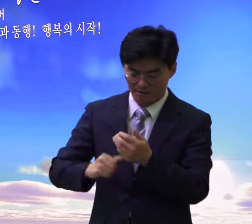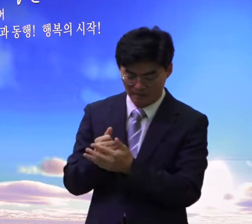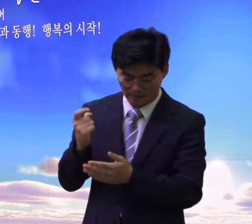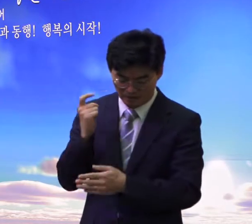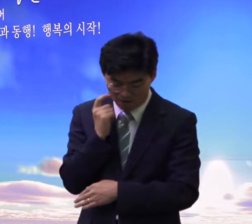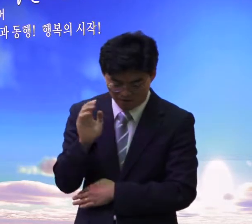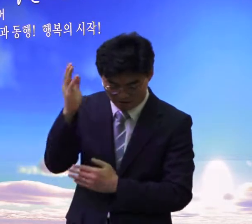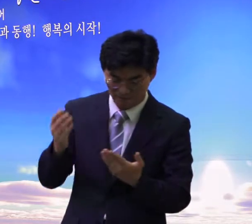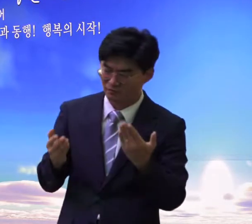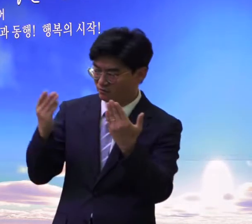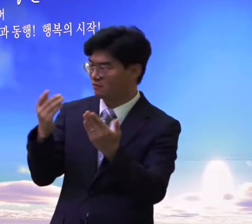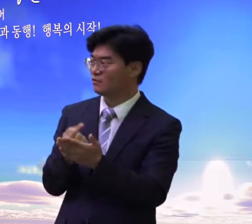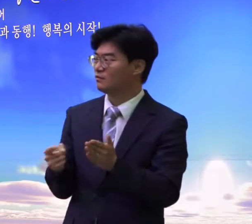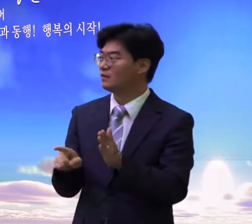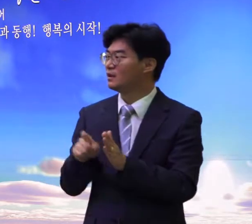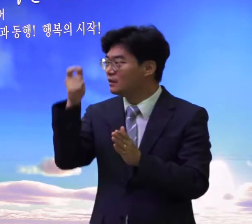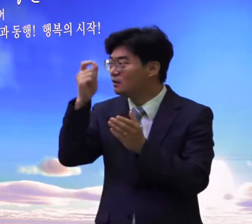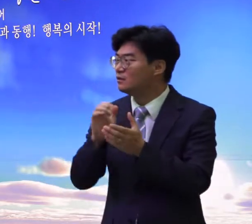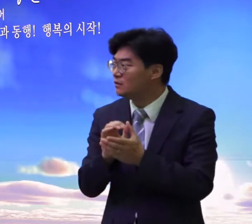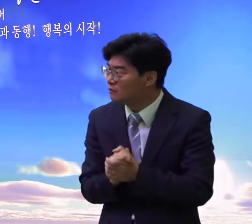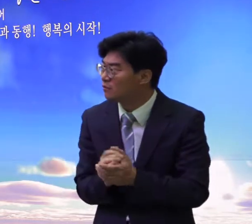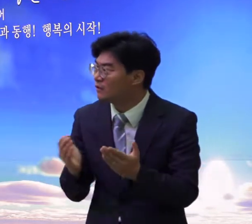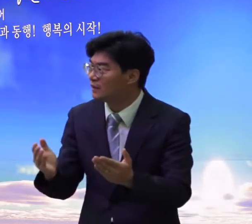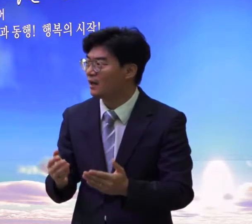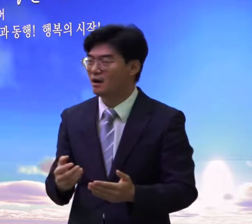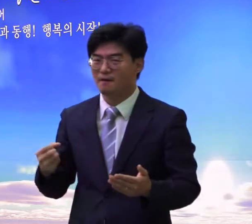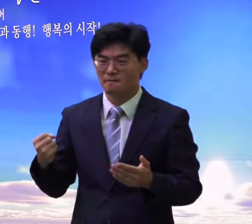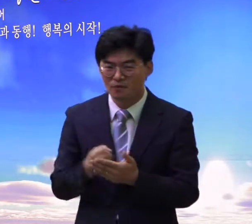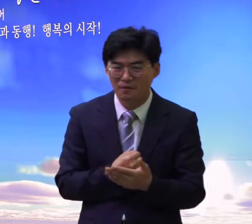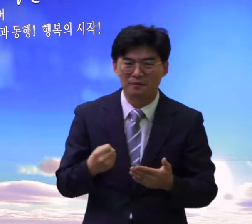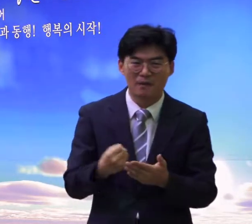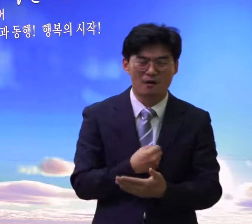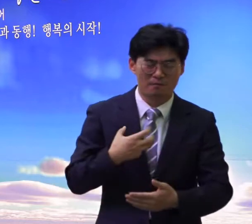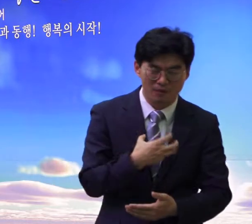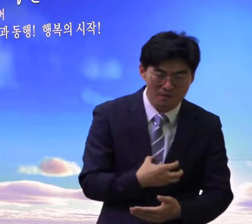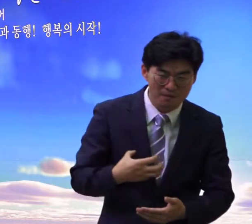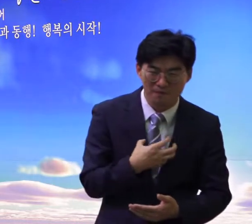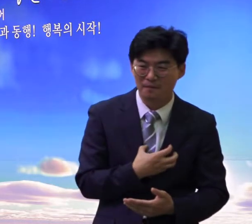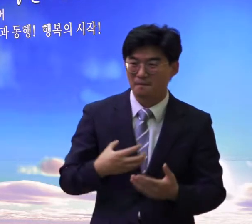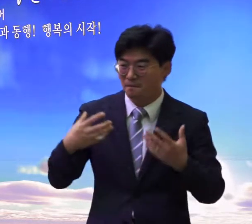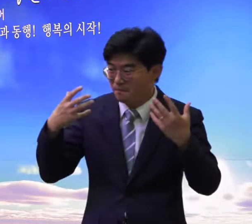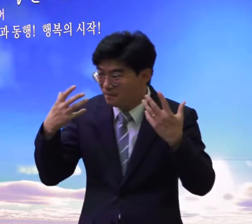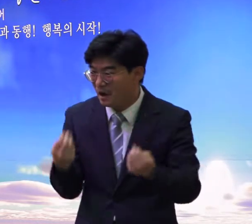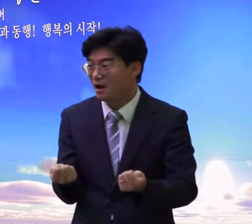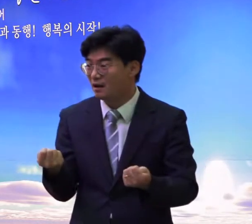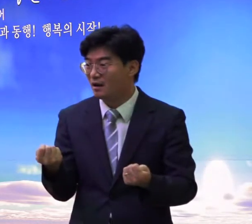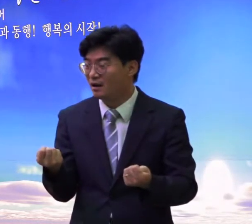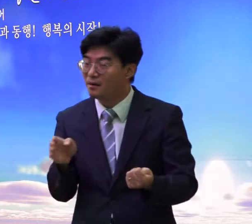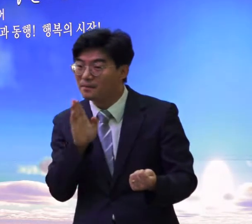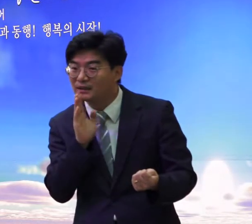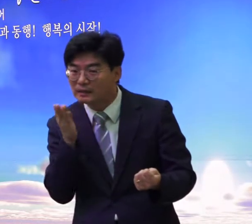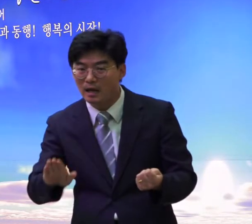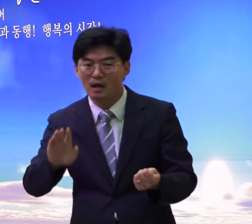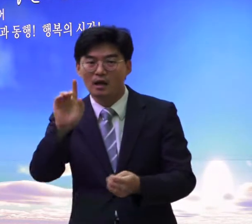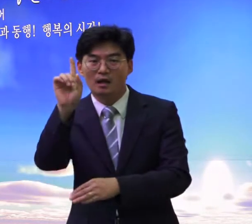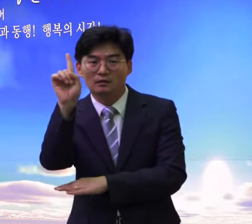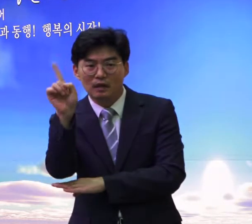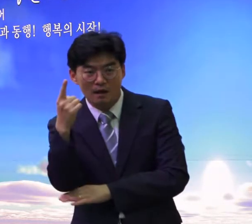있던 그 사람들, 그 400여 명의 사람들이 다윗을 보면서 다윗과 함께 계시는